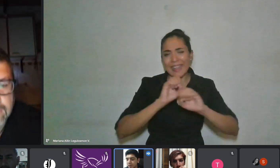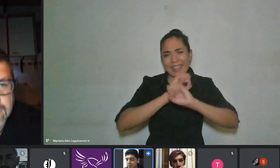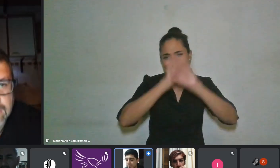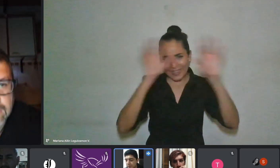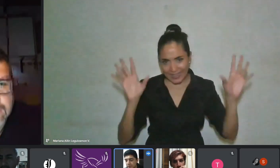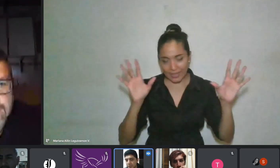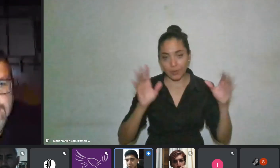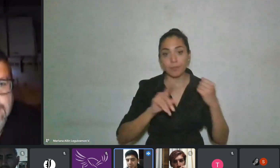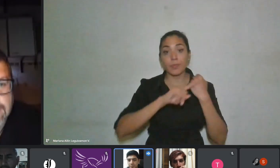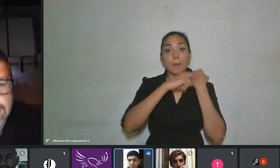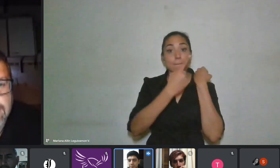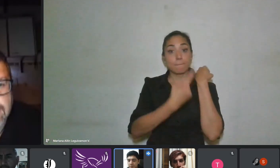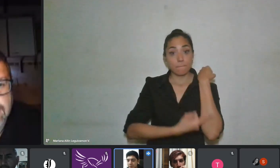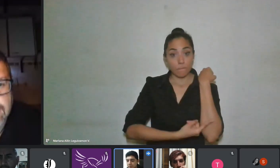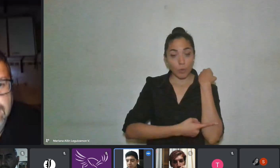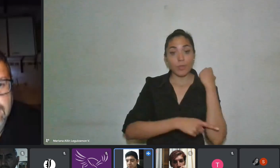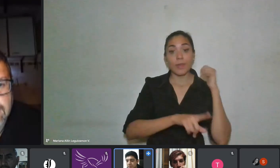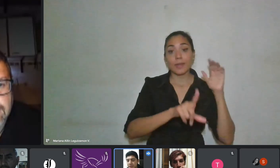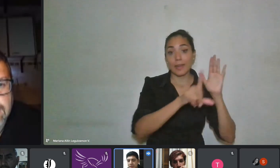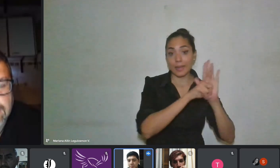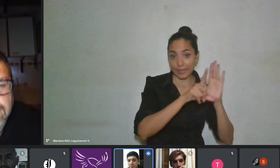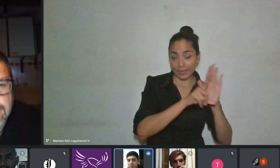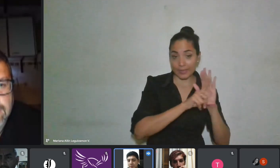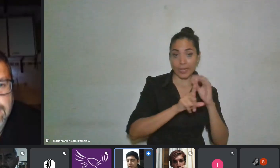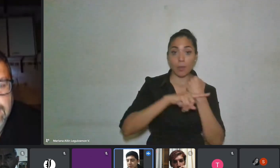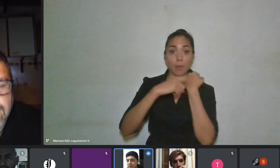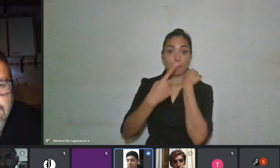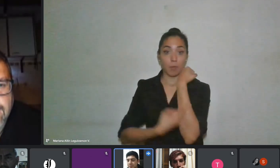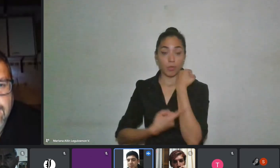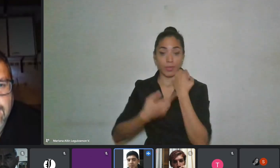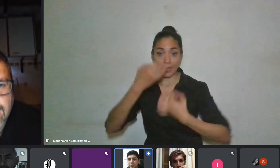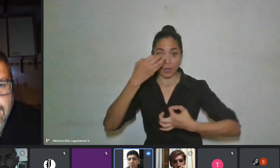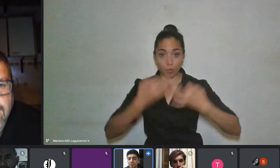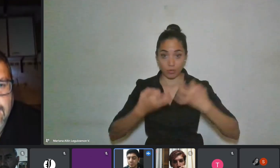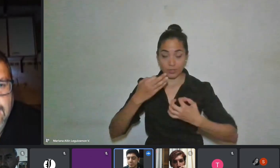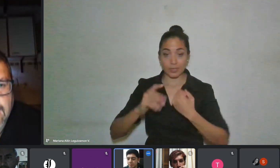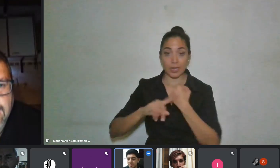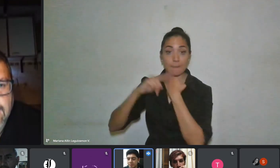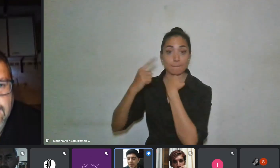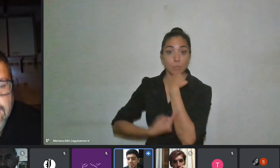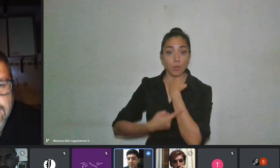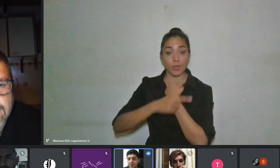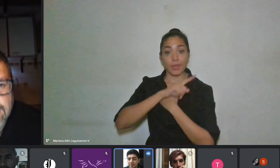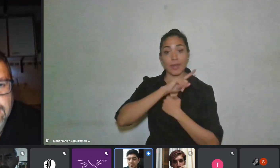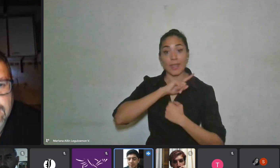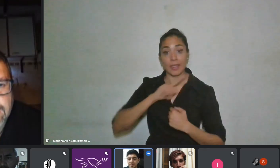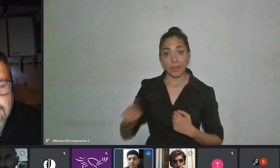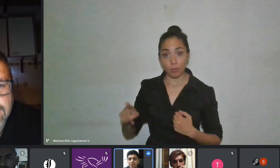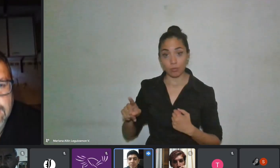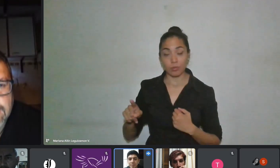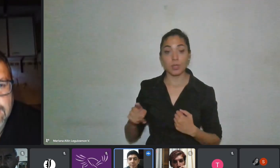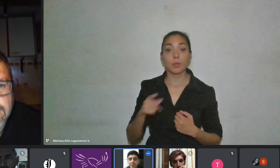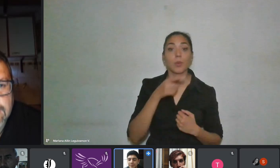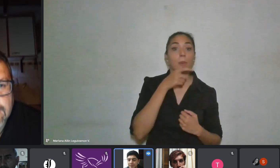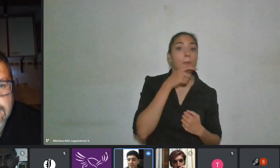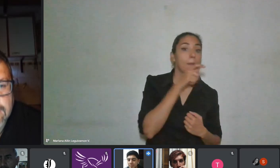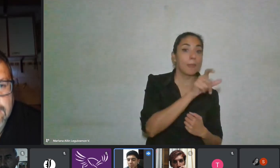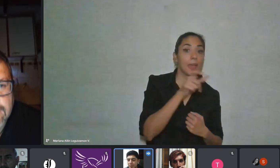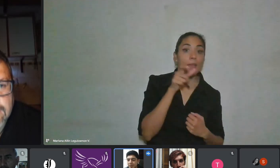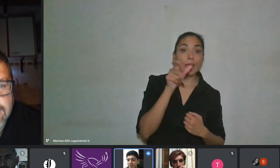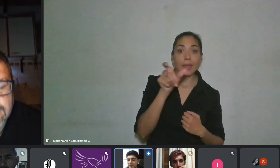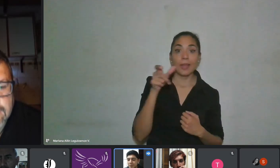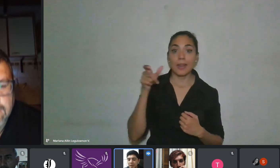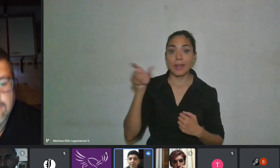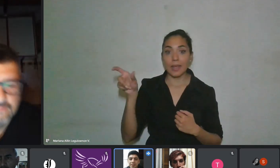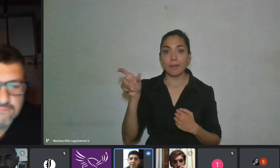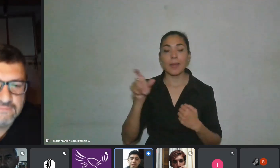poder legislativo, poder judicial, poder ejecutivo, o sea, la palabra cuando se dice